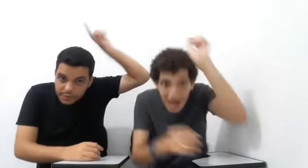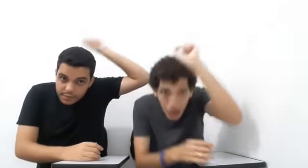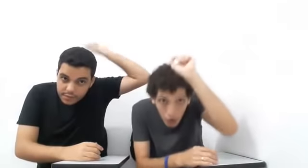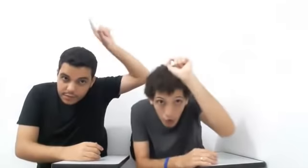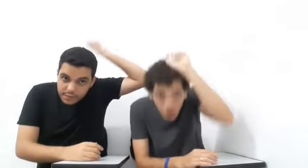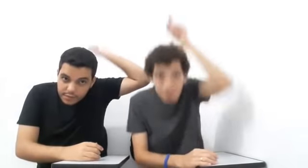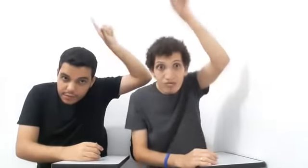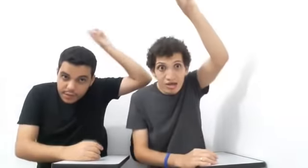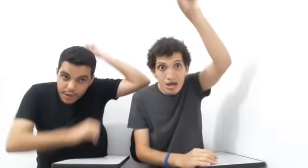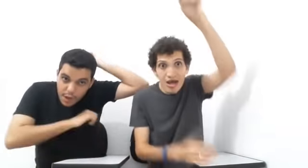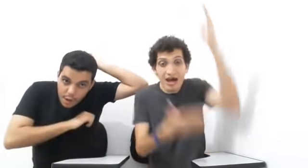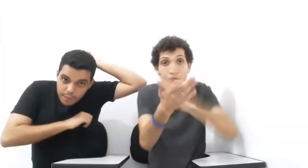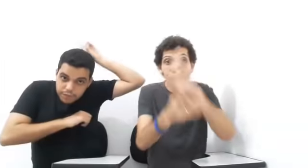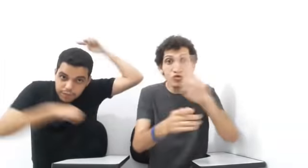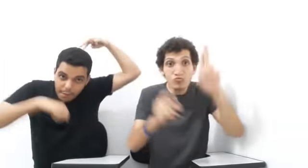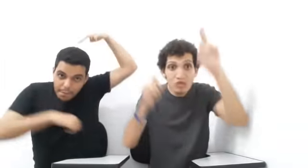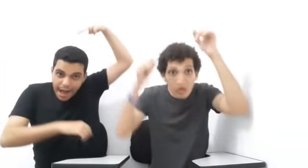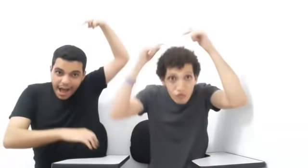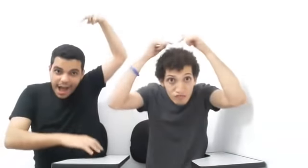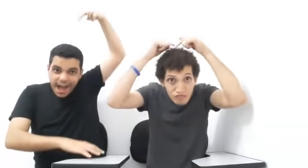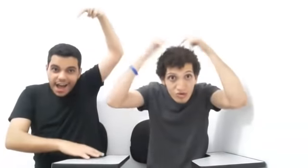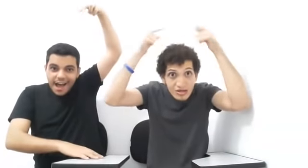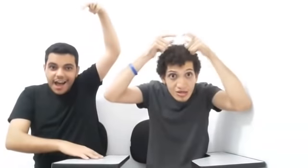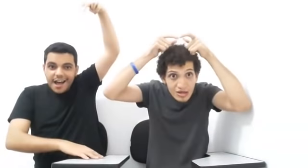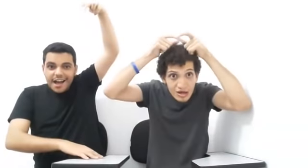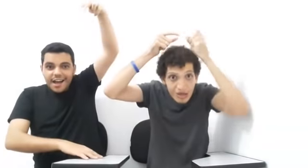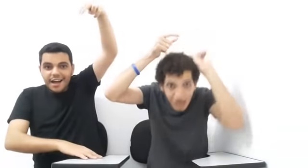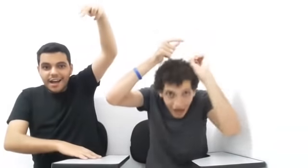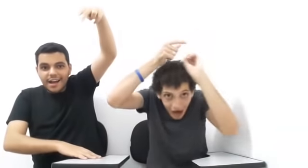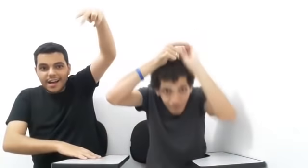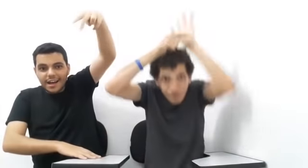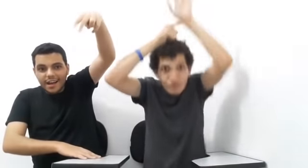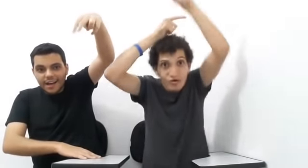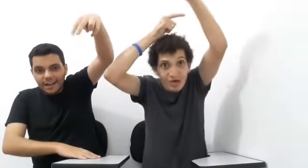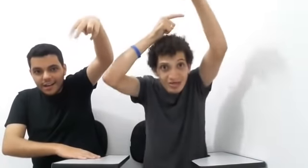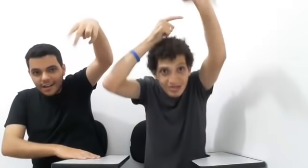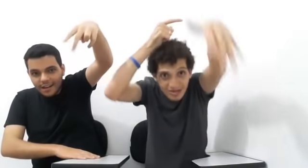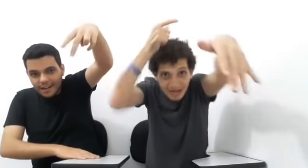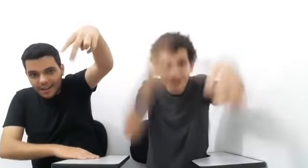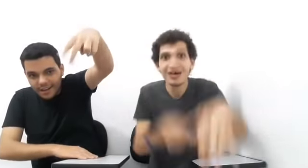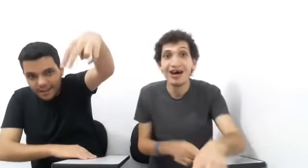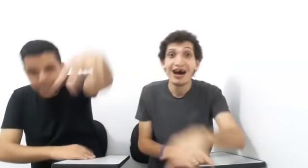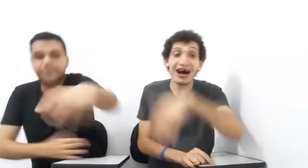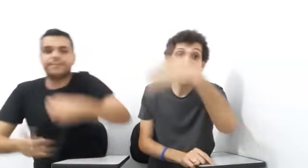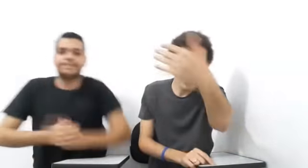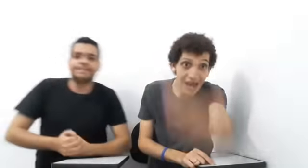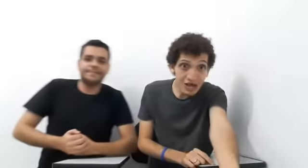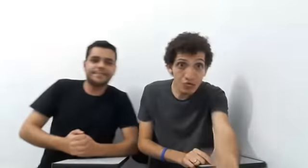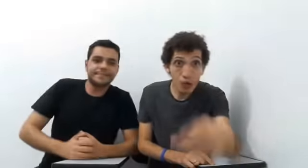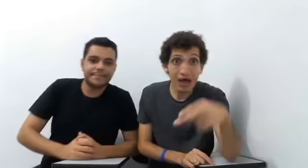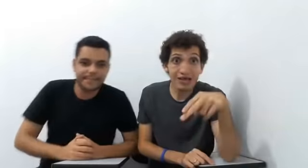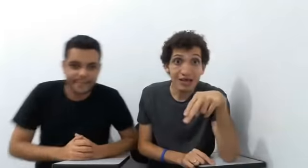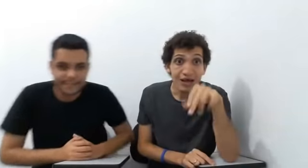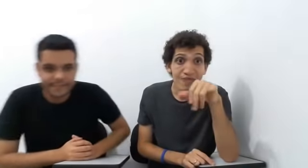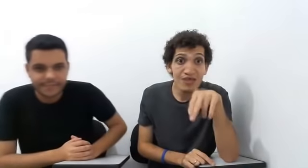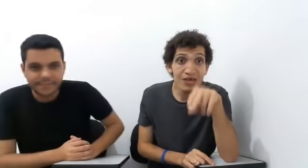ela cospe ele. Aí alguns usam e cospe por aqui. Alguns usam assim. Aí caiu lá em